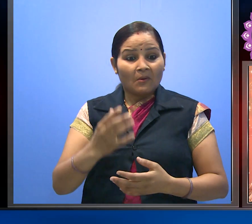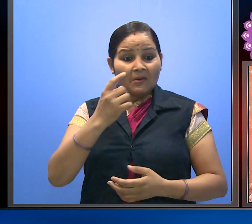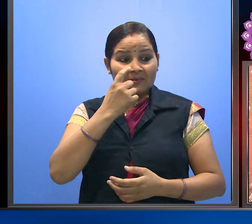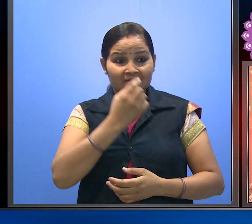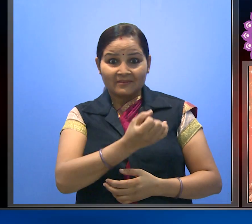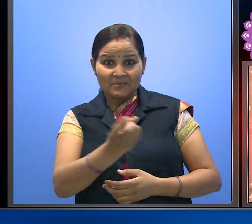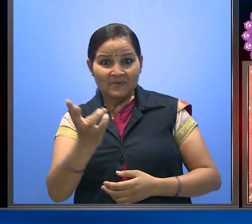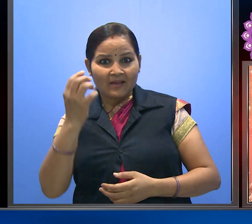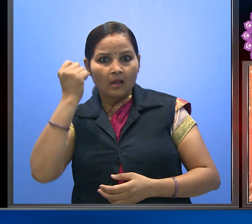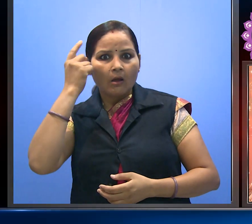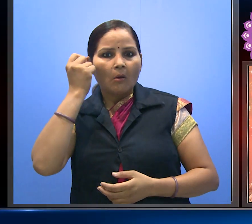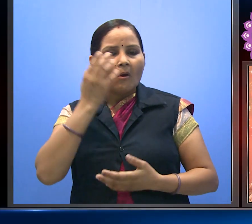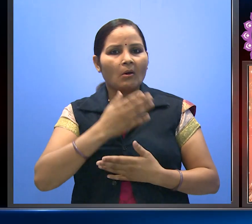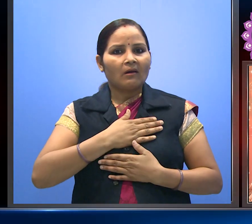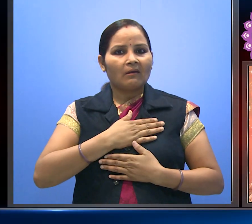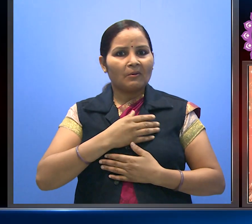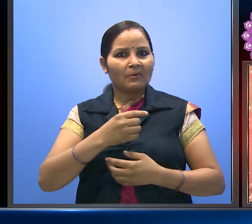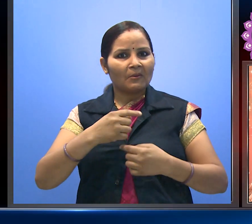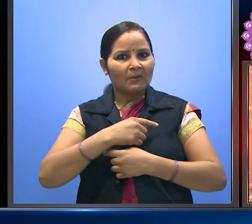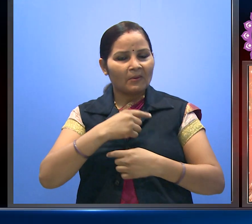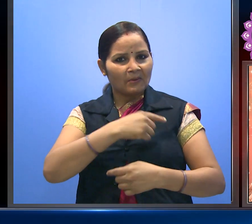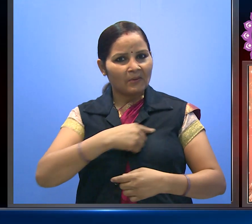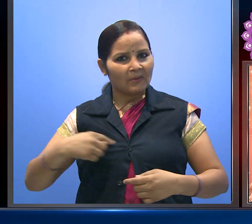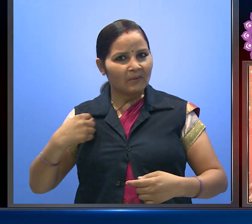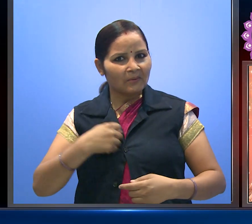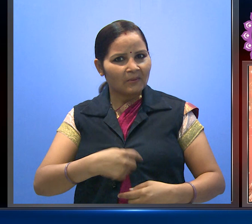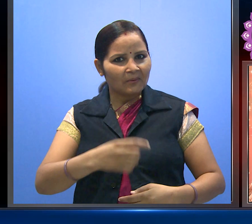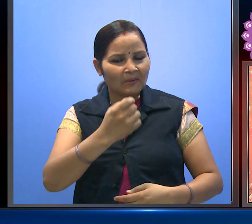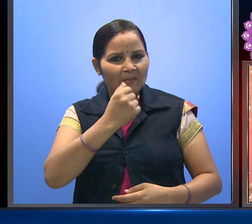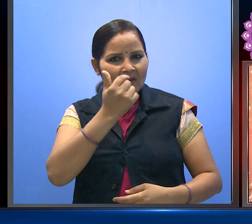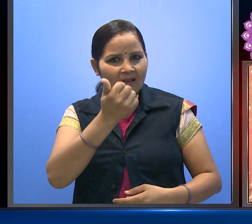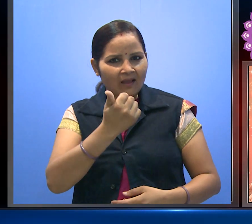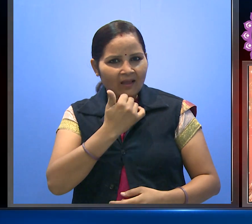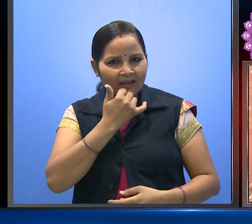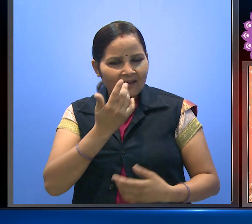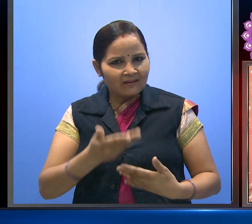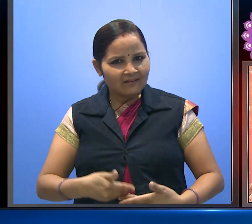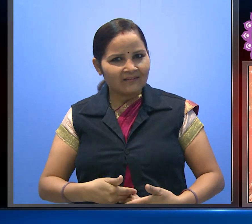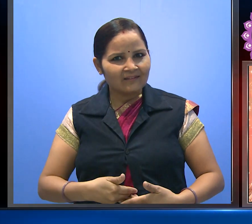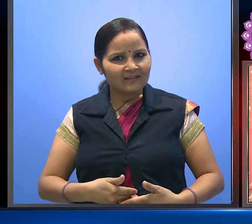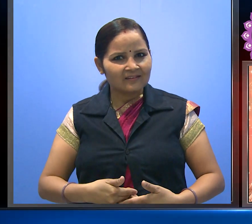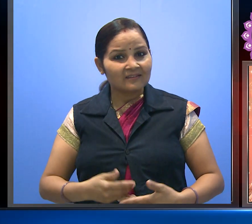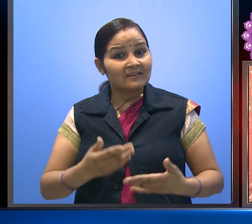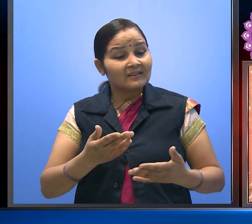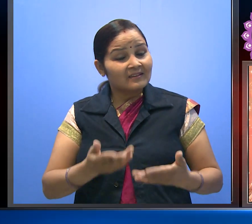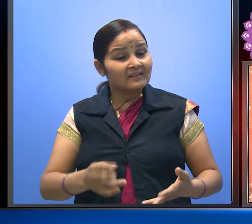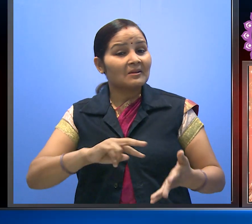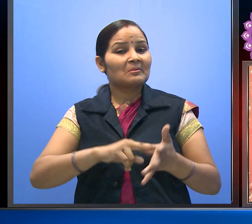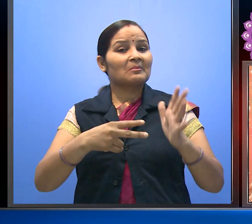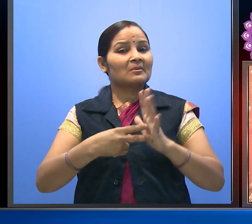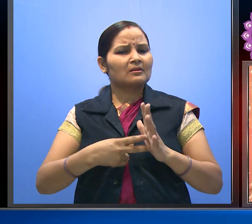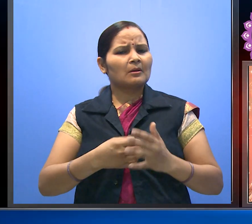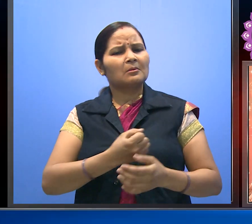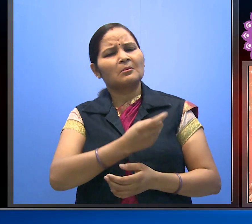गई कि ये हमने तो बहुत गलत काम कर लिया। कहने का तात्पर्य है कि जीवन के अंदर